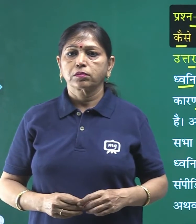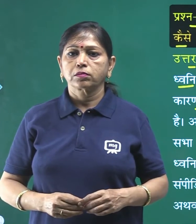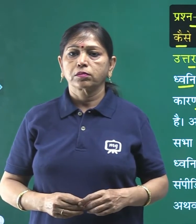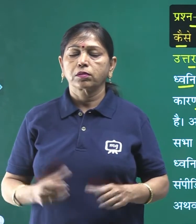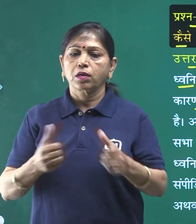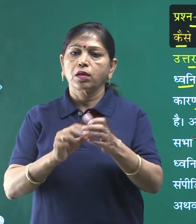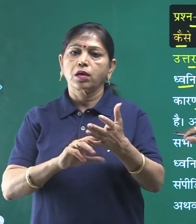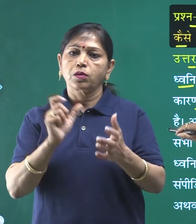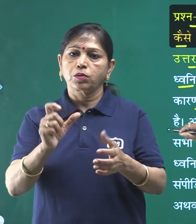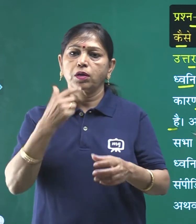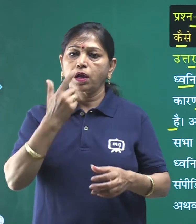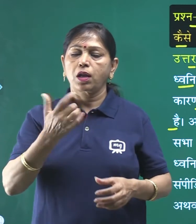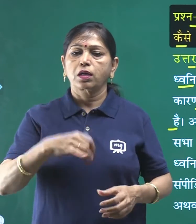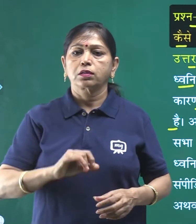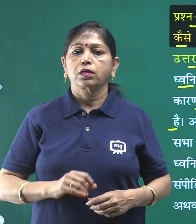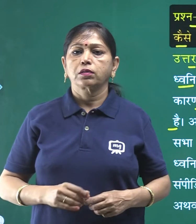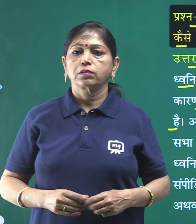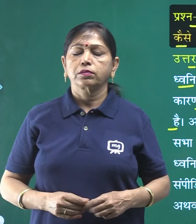अनुरणन कहलाता है।